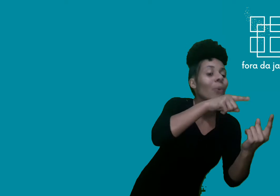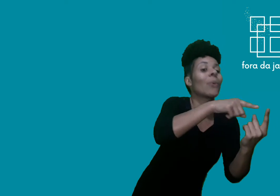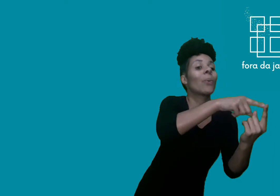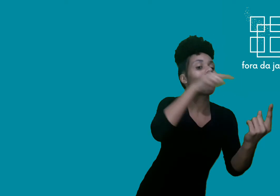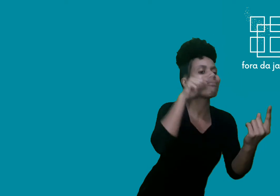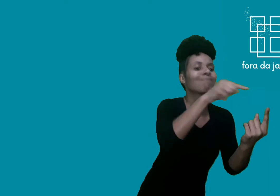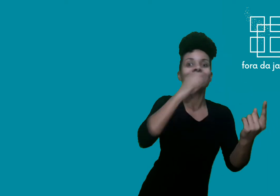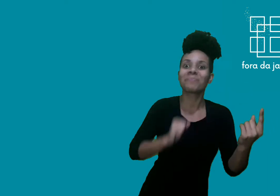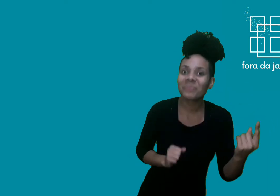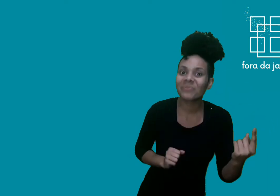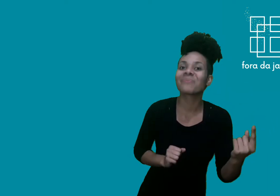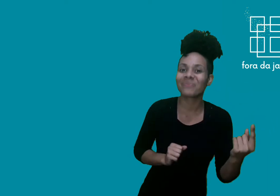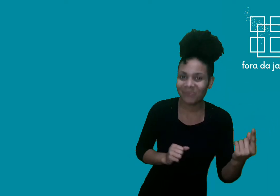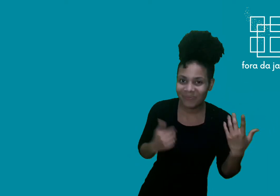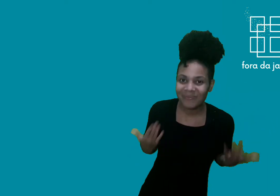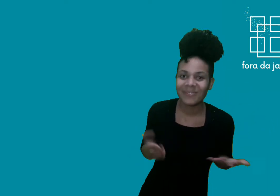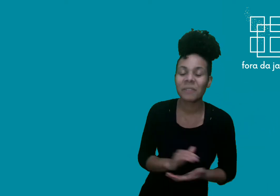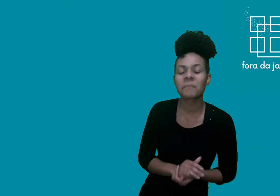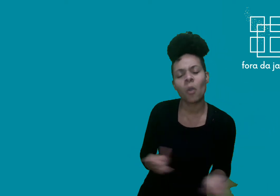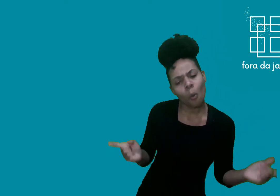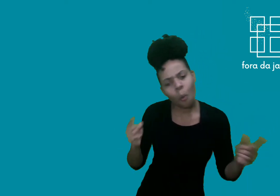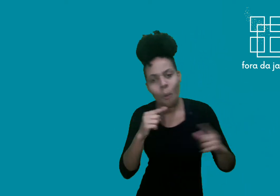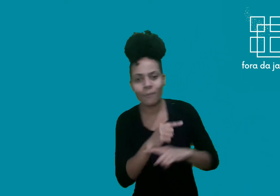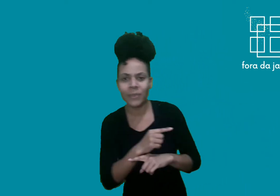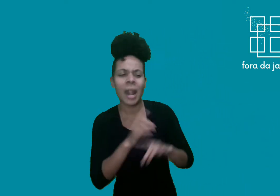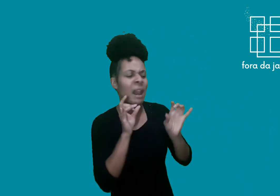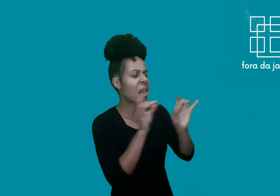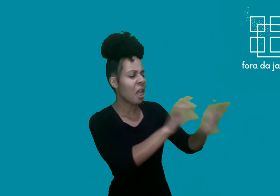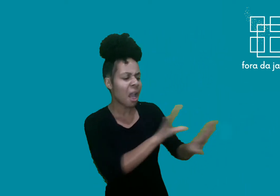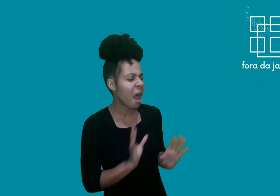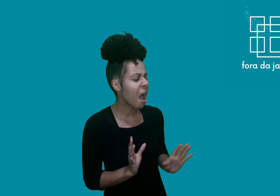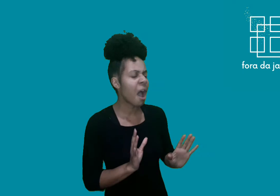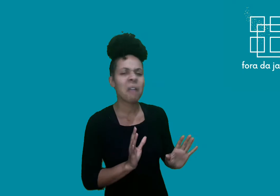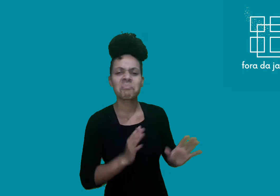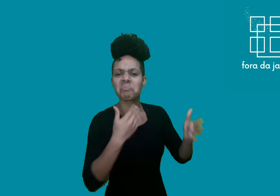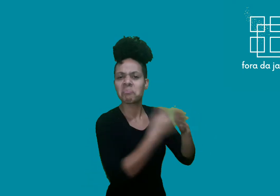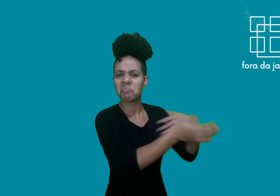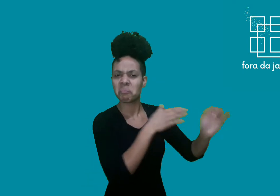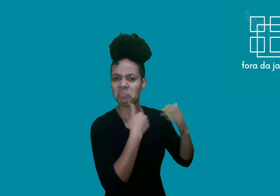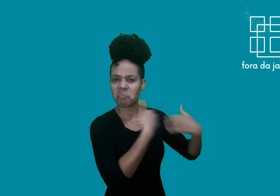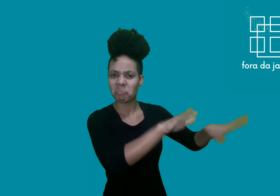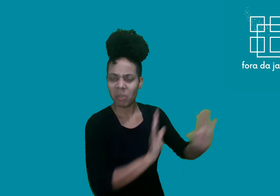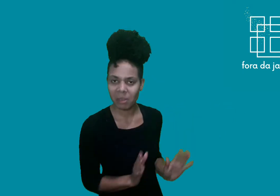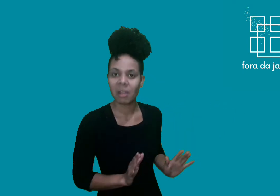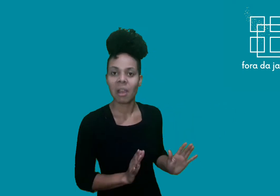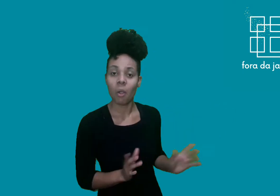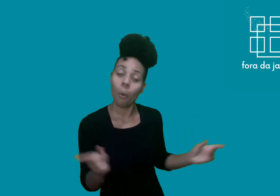veio fazer, né? Você existe para aquilo. Então é como se fosse essa questão da plenitude que você trouxe,